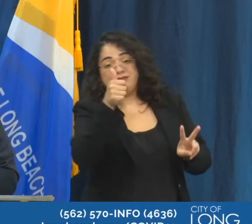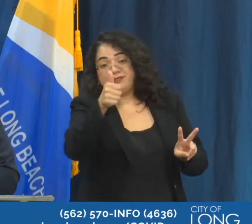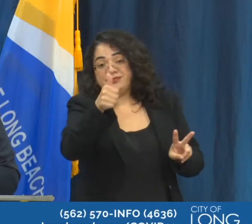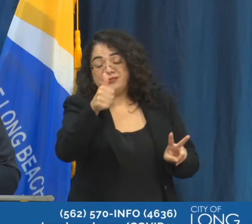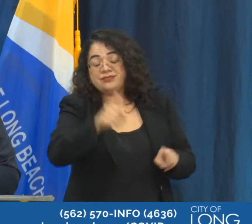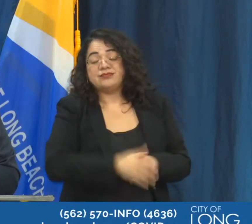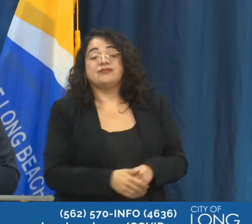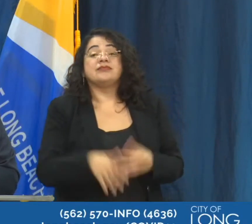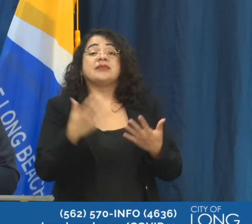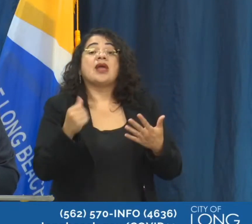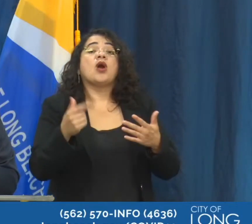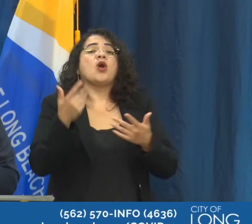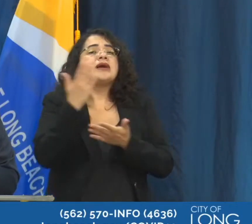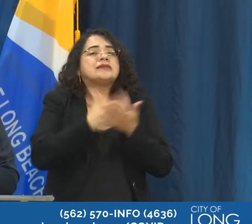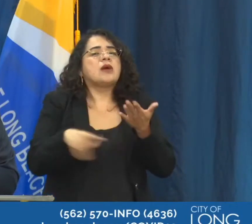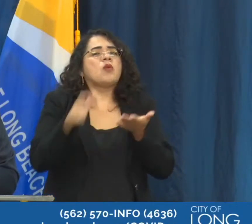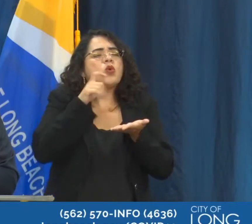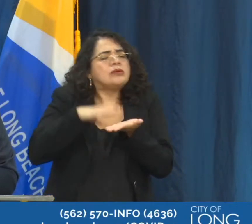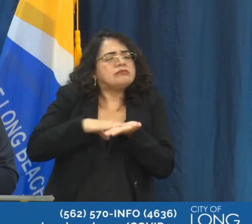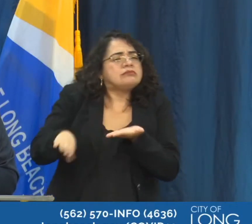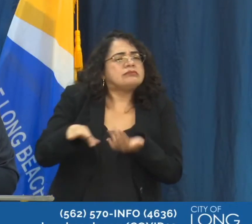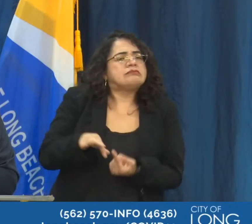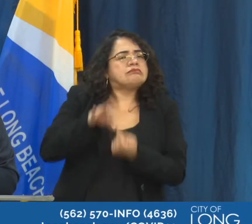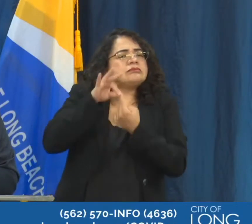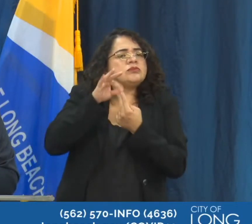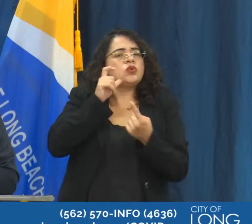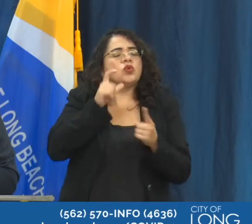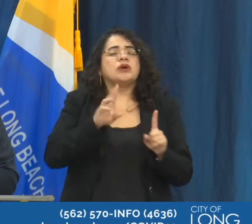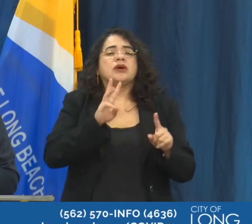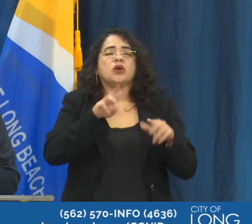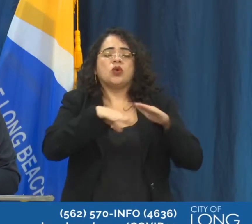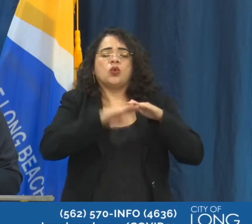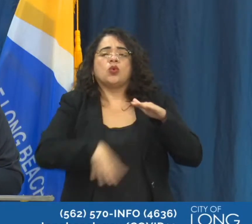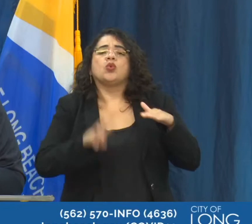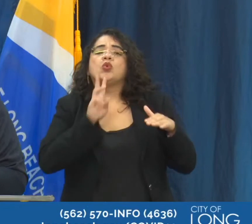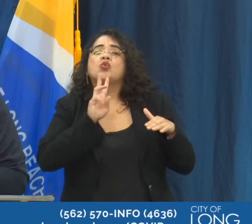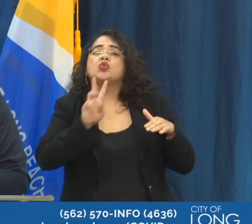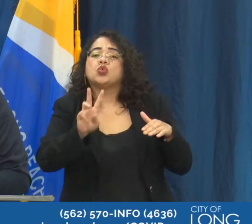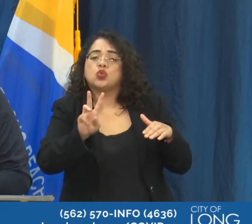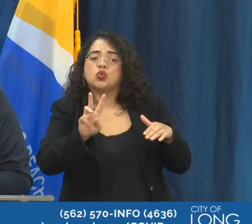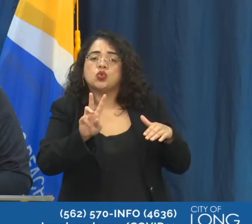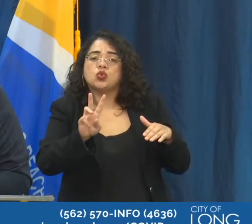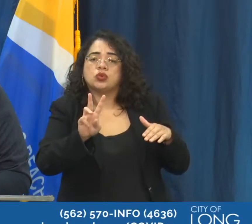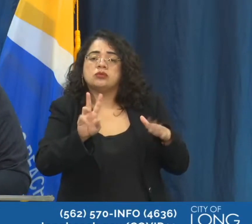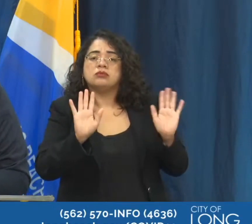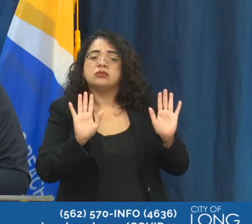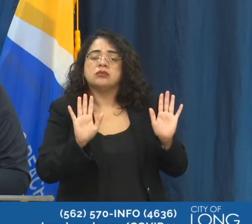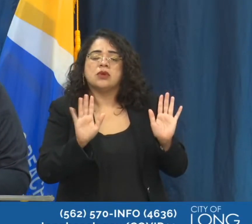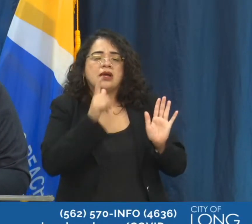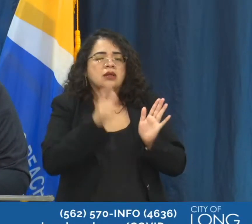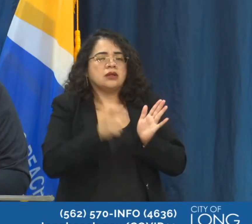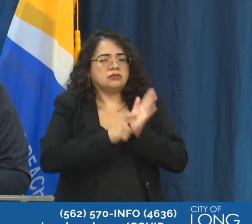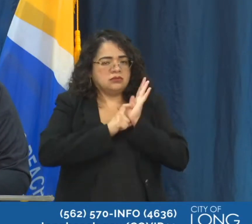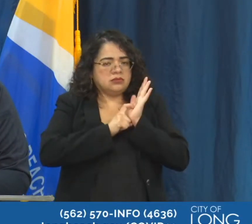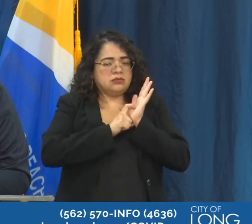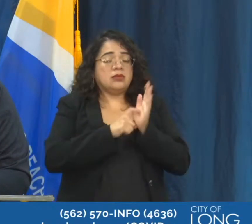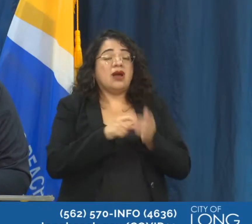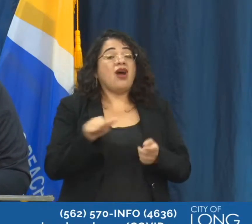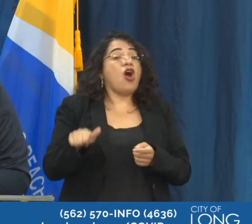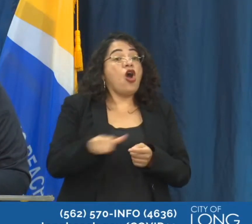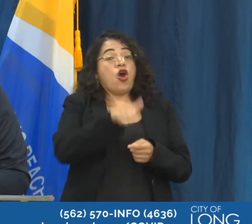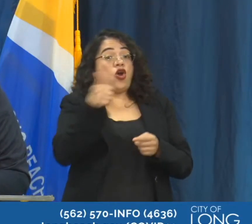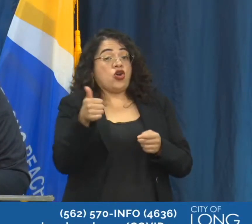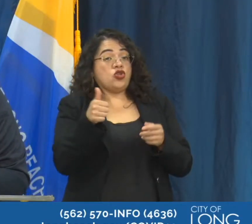los niños menores de dos años hay una circunstancias especificas en las que las personas no tienen que usar